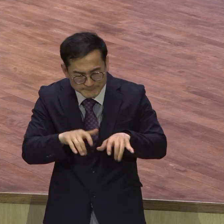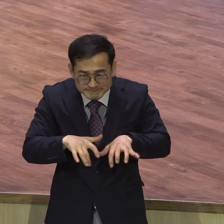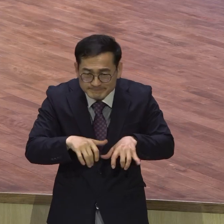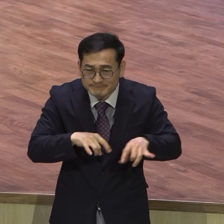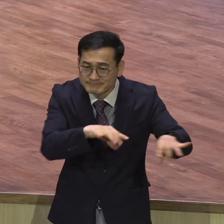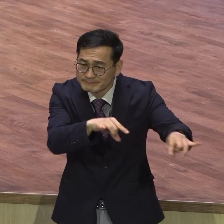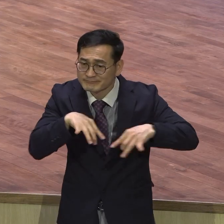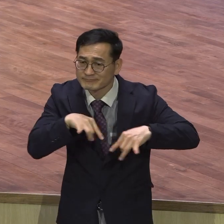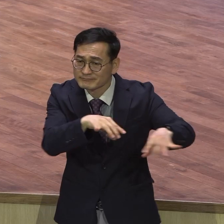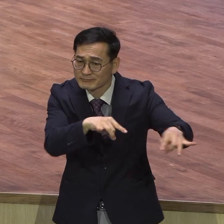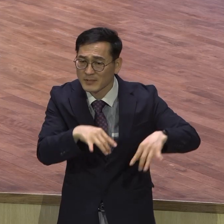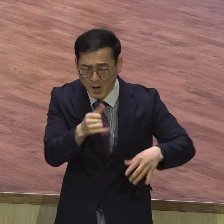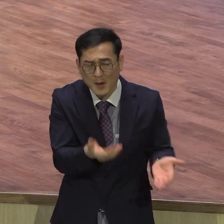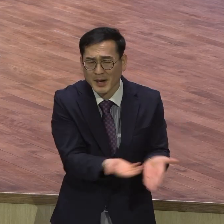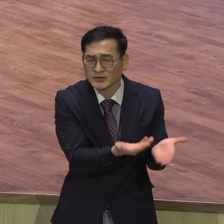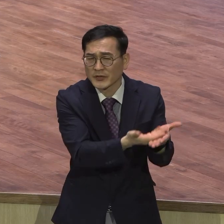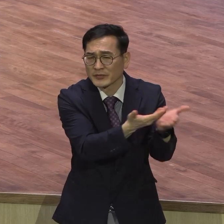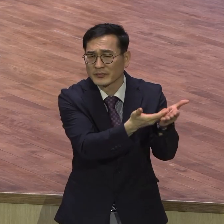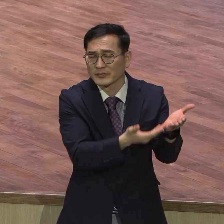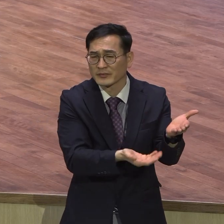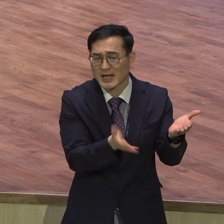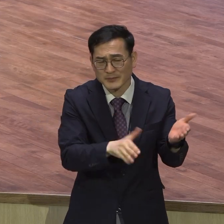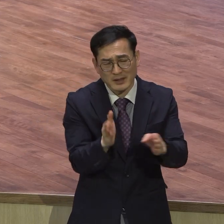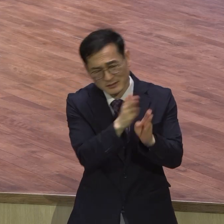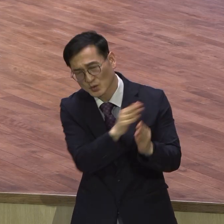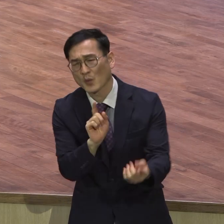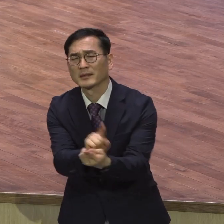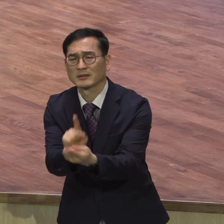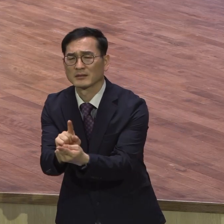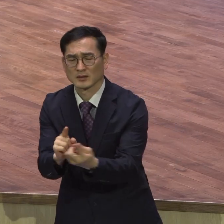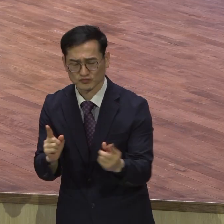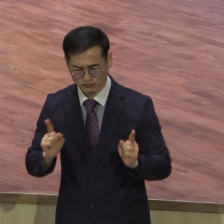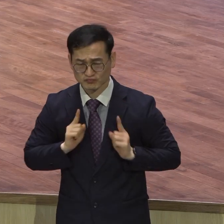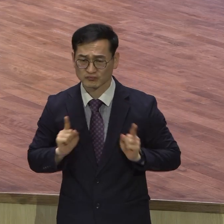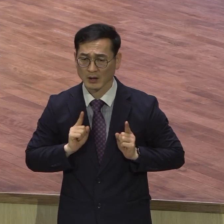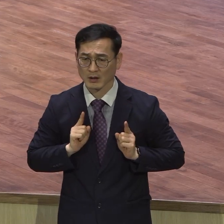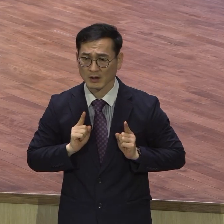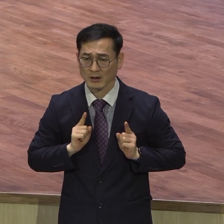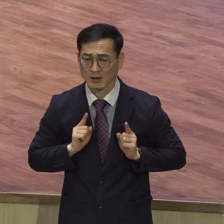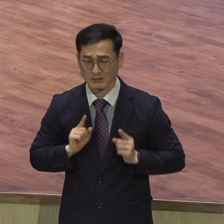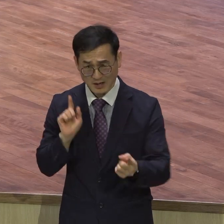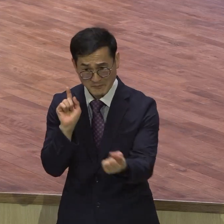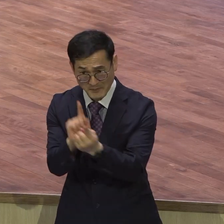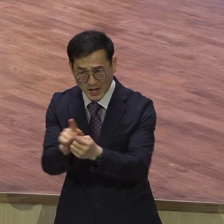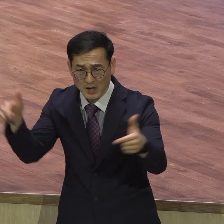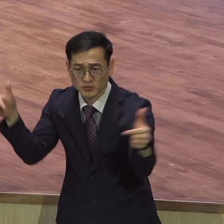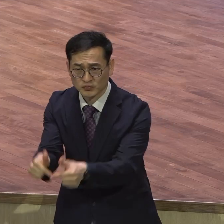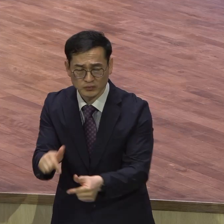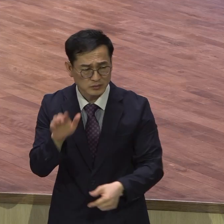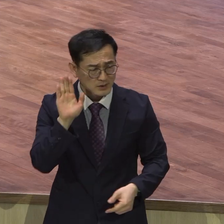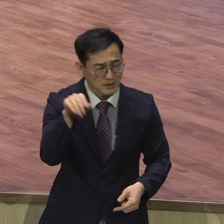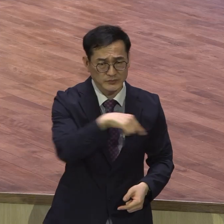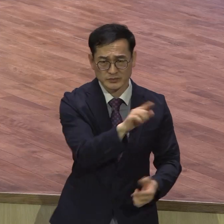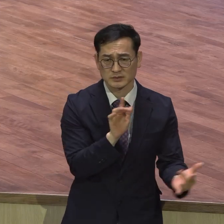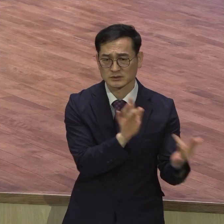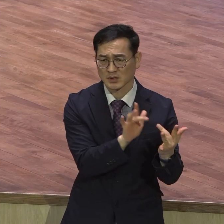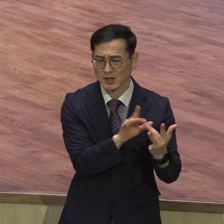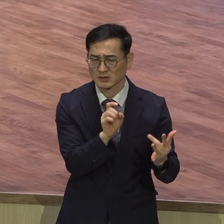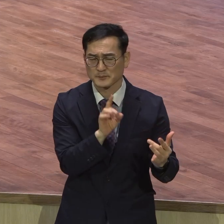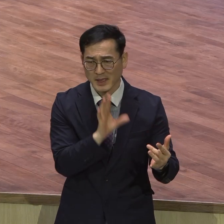최소화 그렇게 된다는 것이 이전과 지금 우리 이후 코로나 이전과 이후